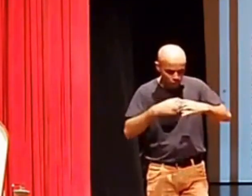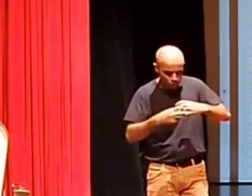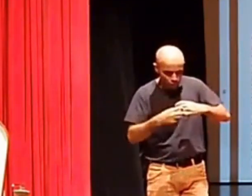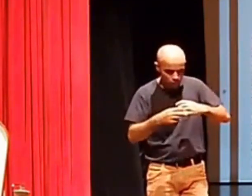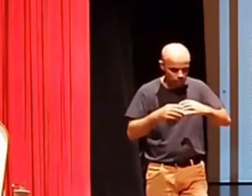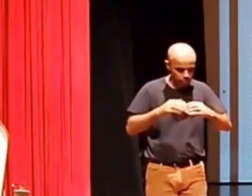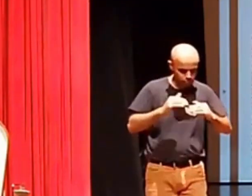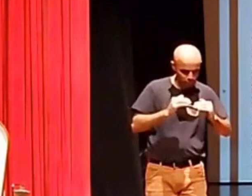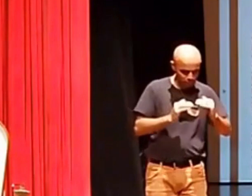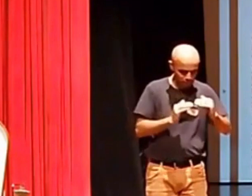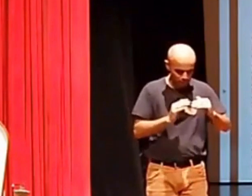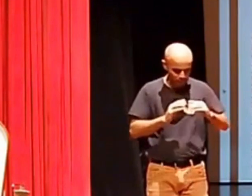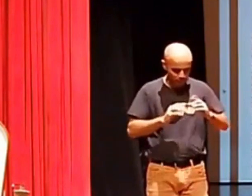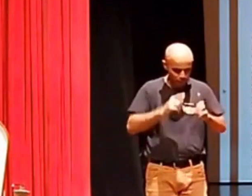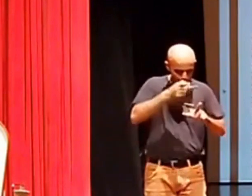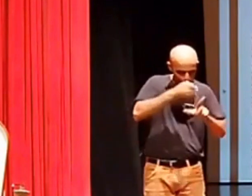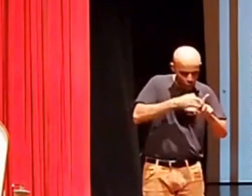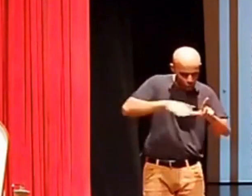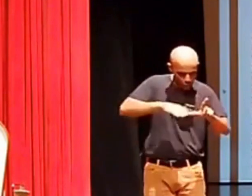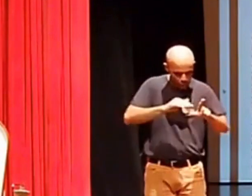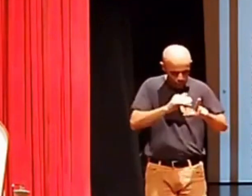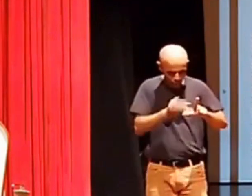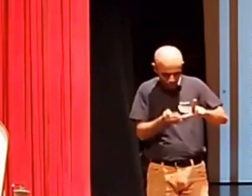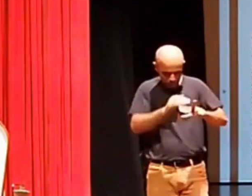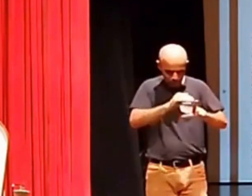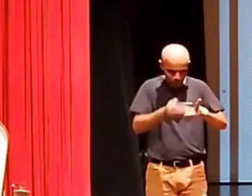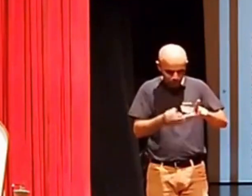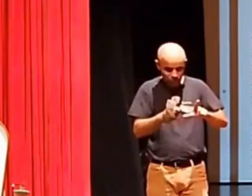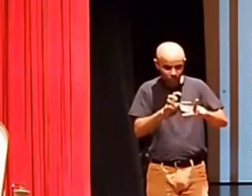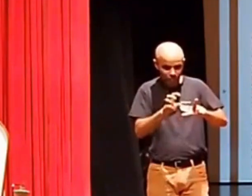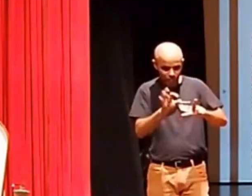valor de angulação desse escoliômetro maior do que